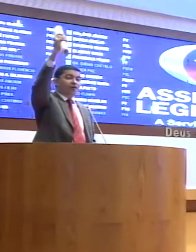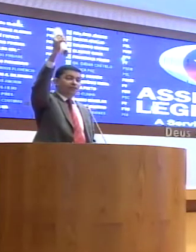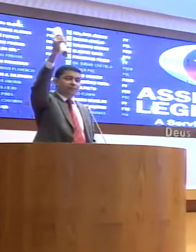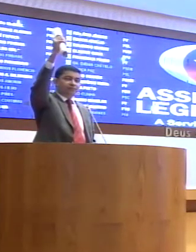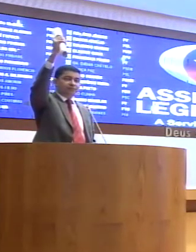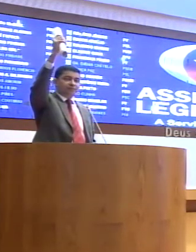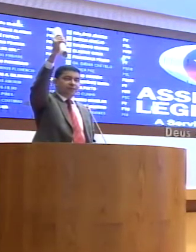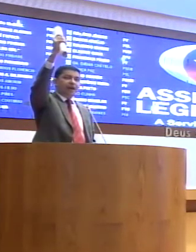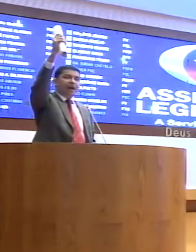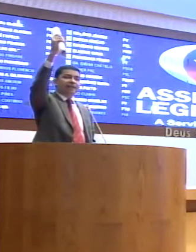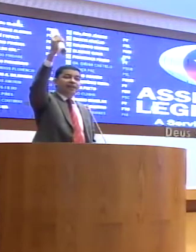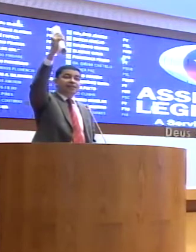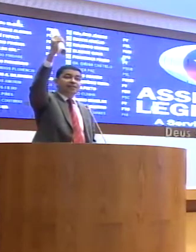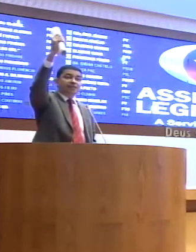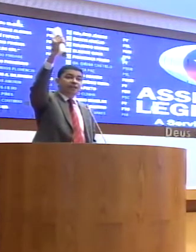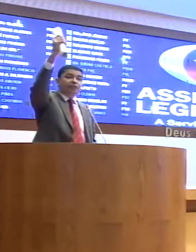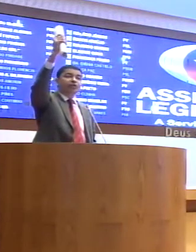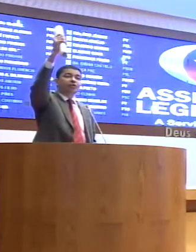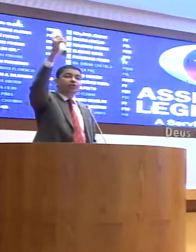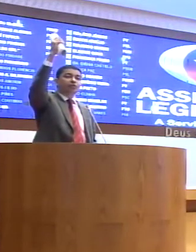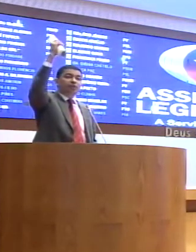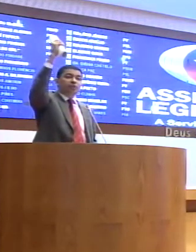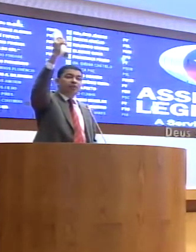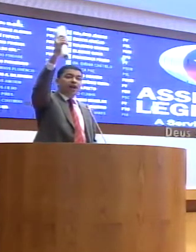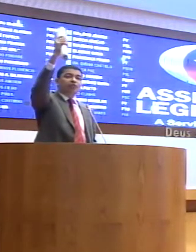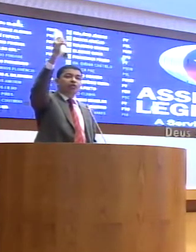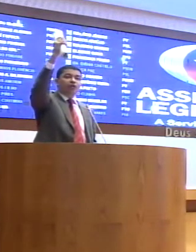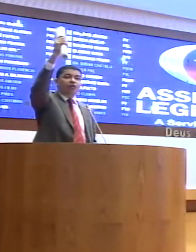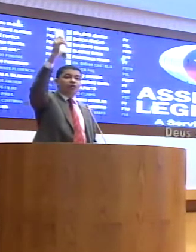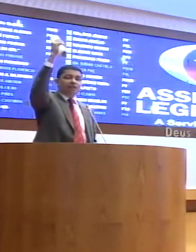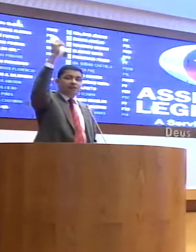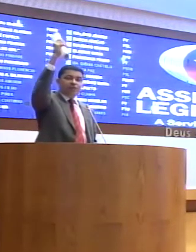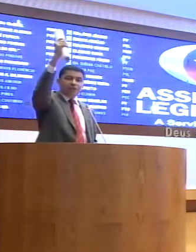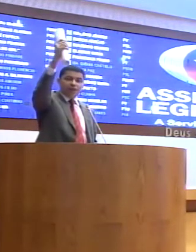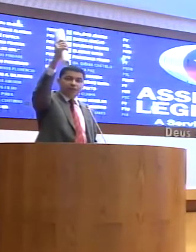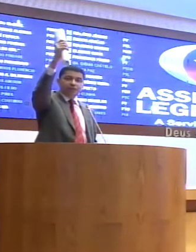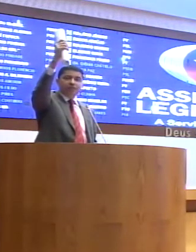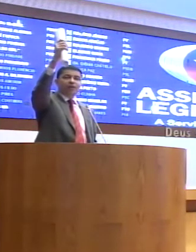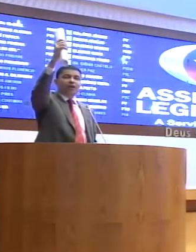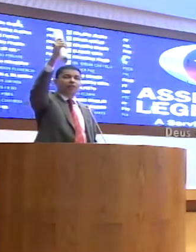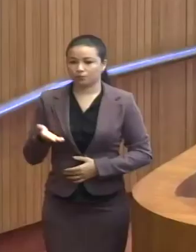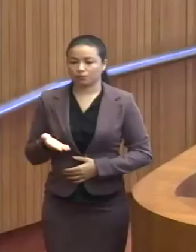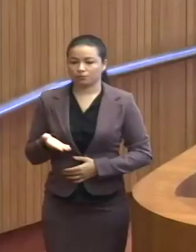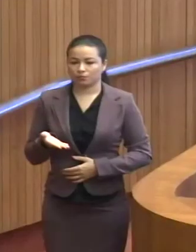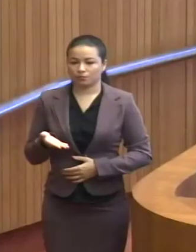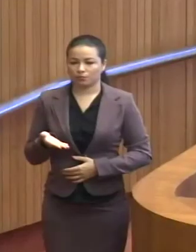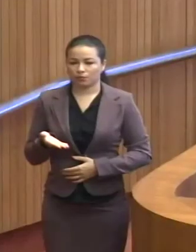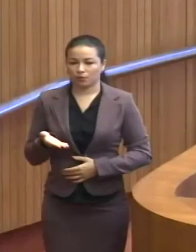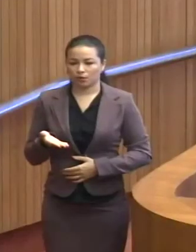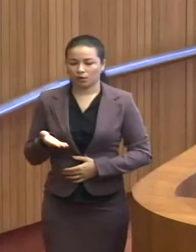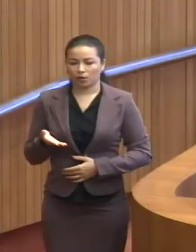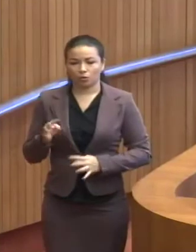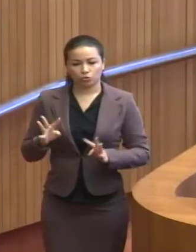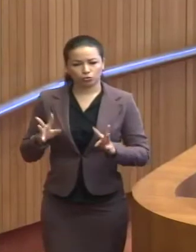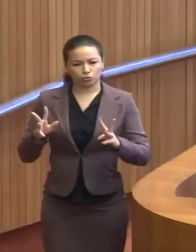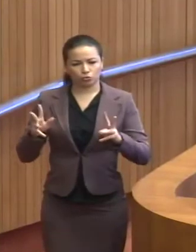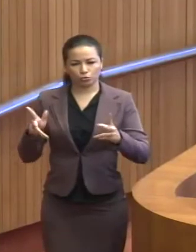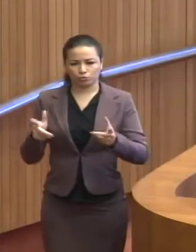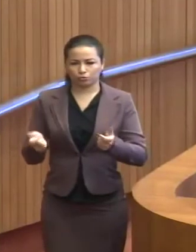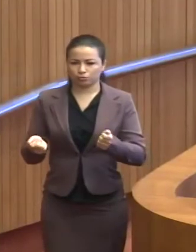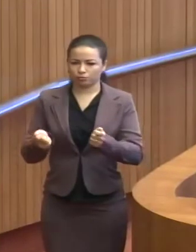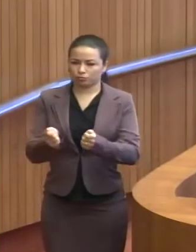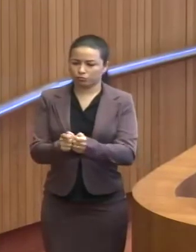Está aqui, ó, a decisão do Tribunal de Contas da União por